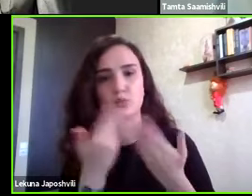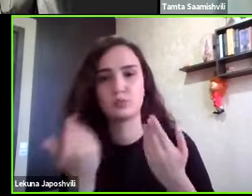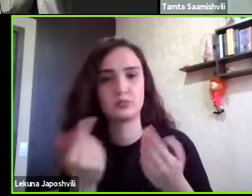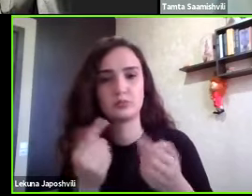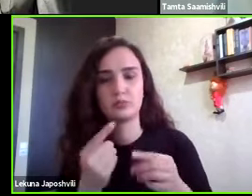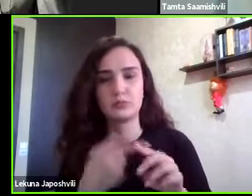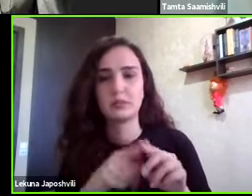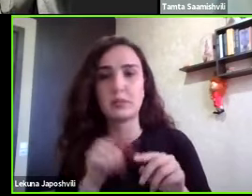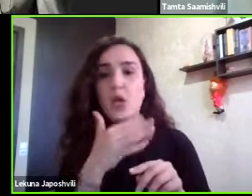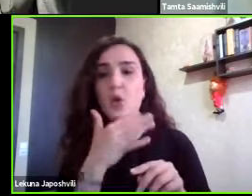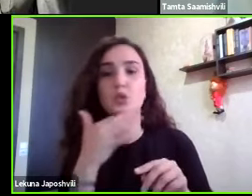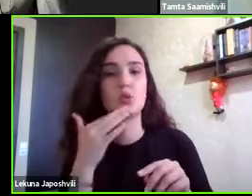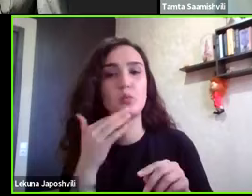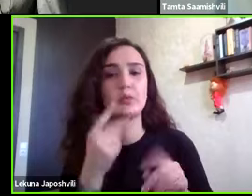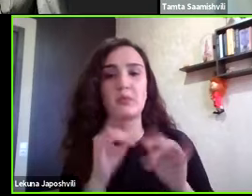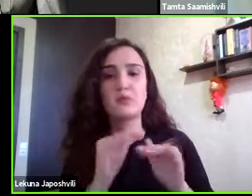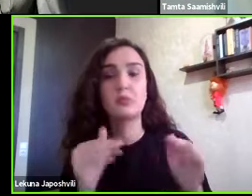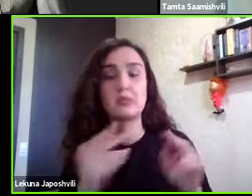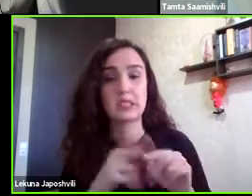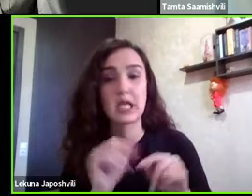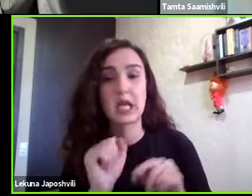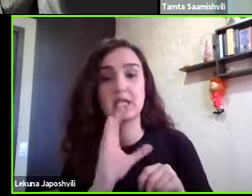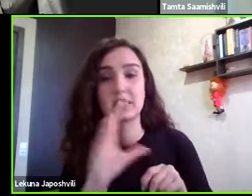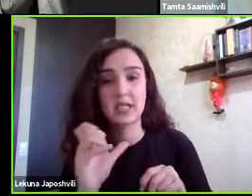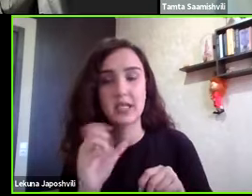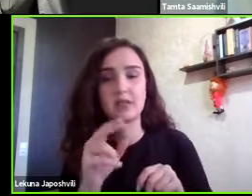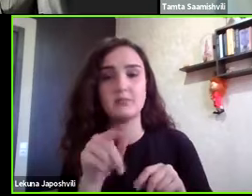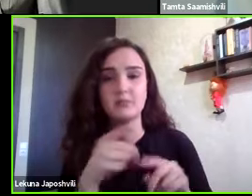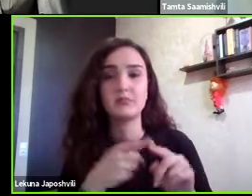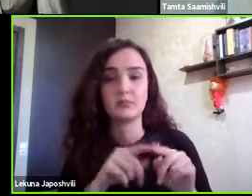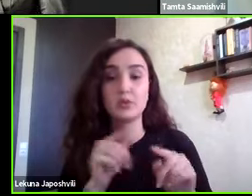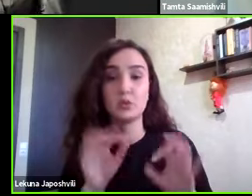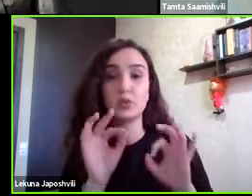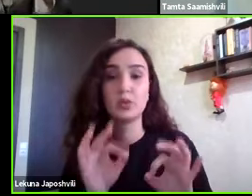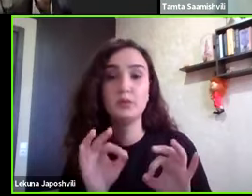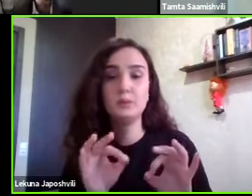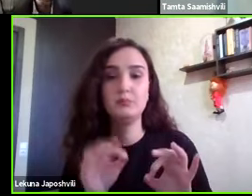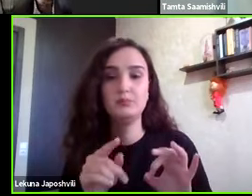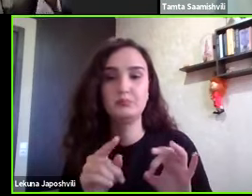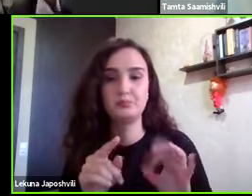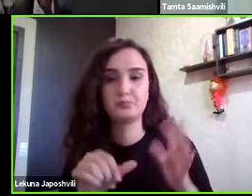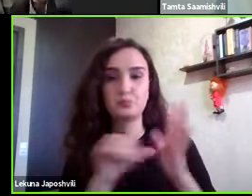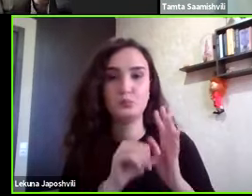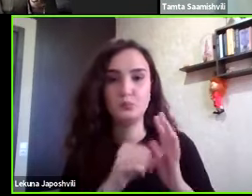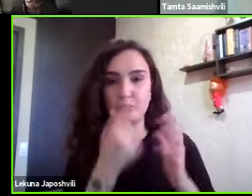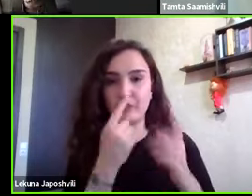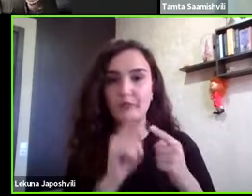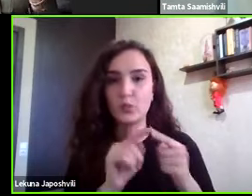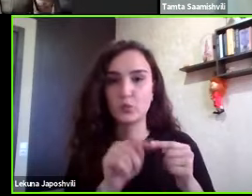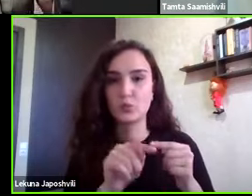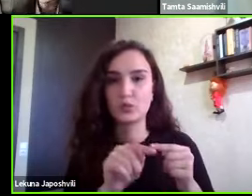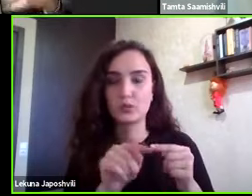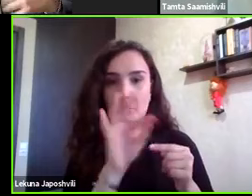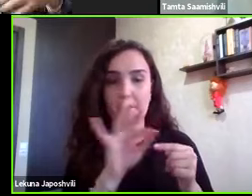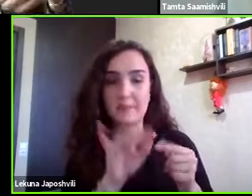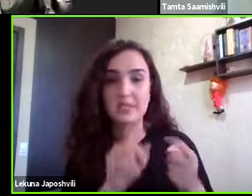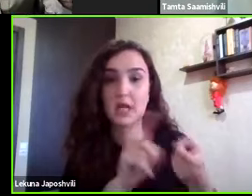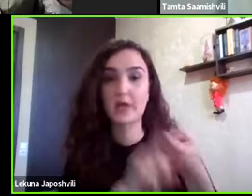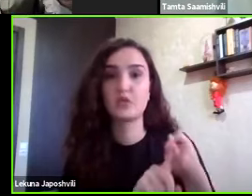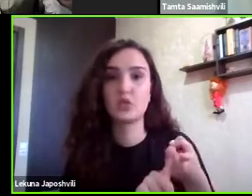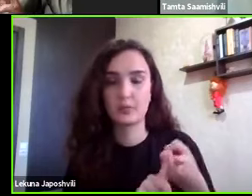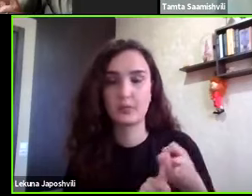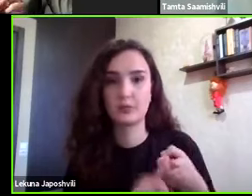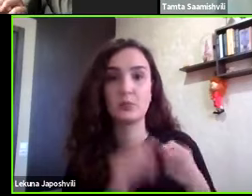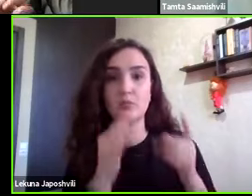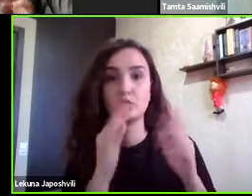იმ რაოდენობით ბავშვებს ეს AC რეცეპტორი სწორედ იჭერს ვირუსს მასზე ხდება მიერთება და ისე